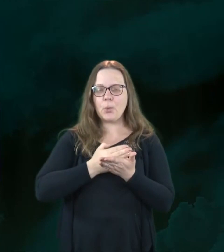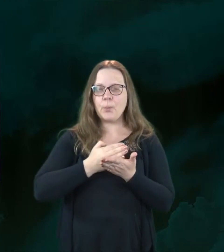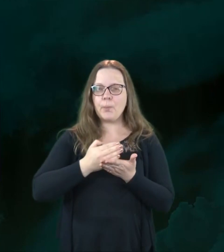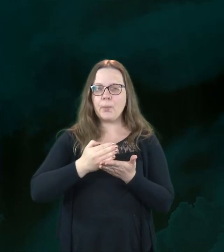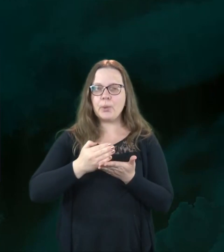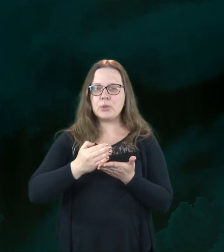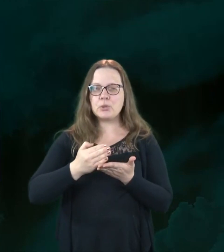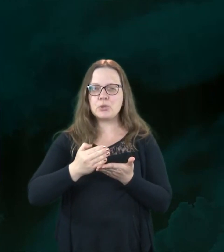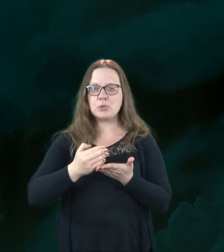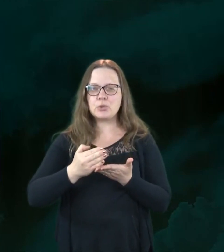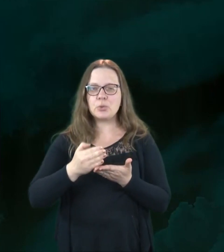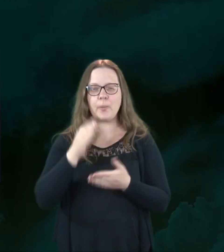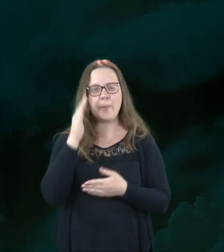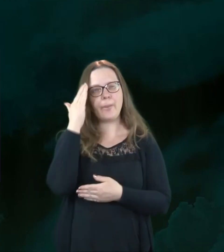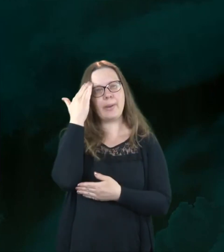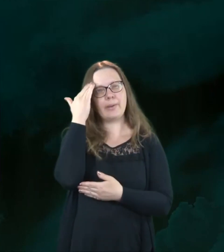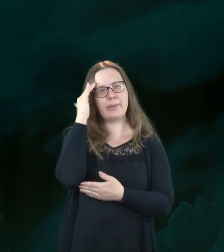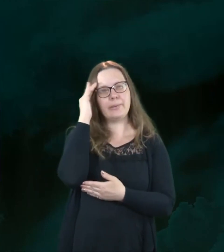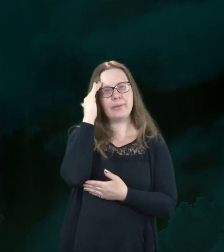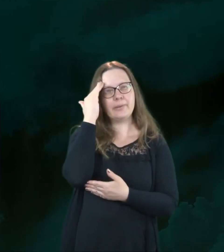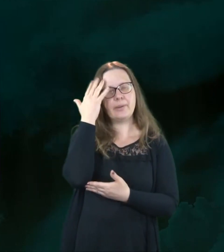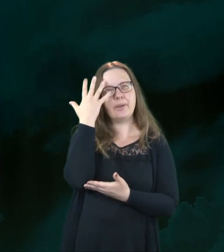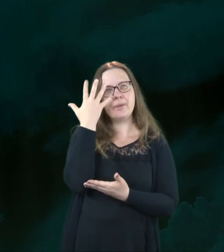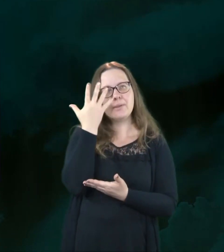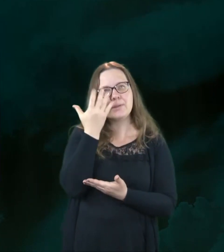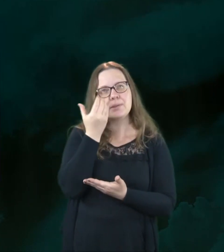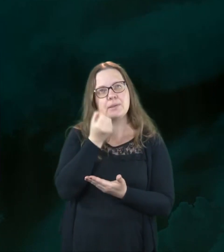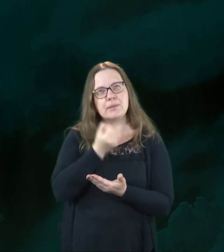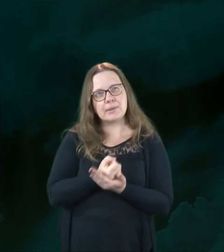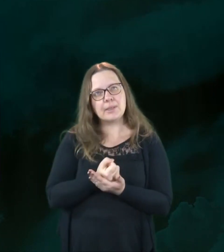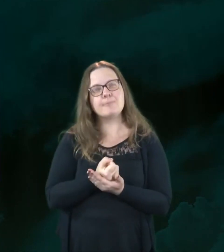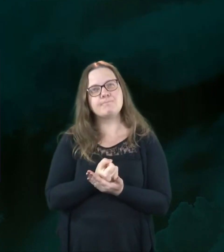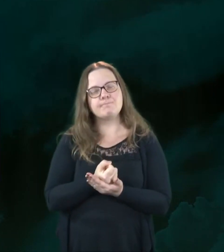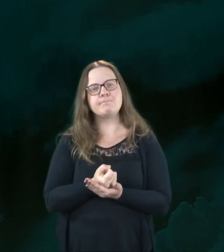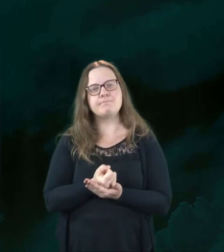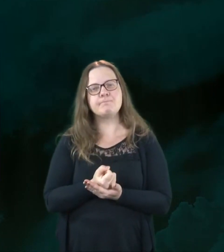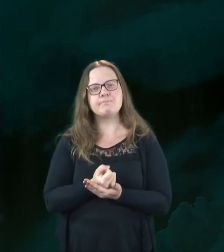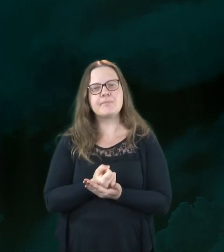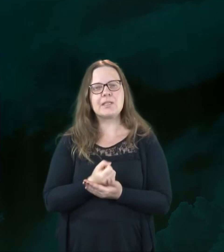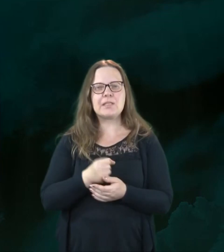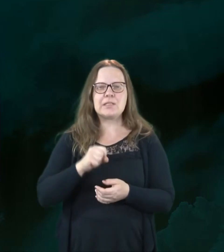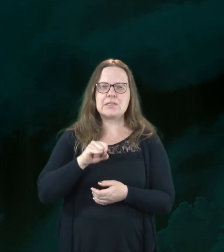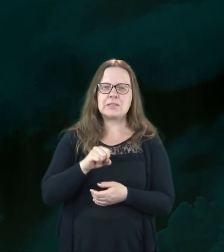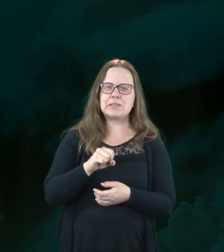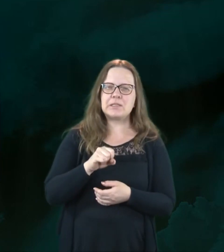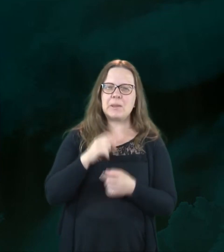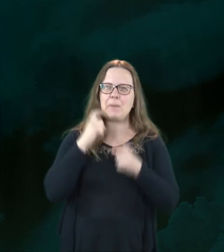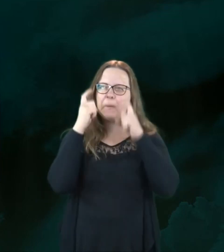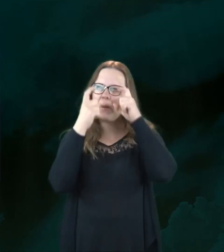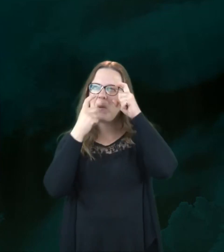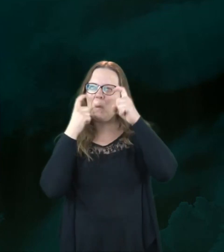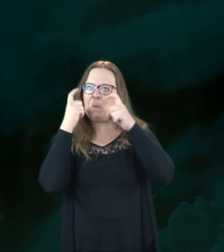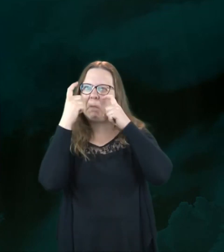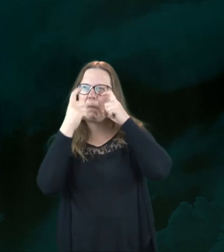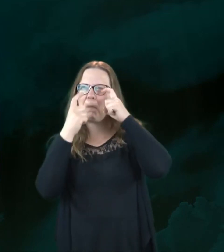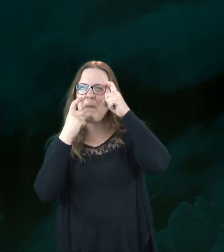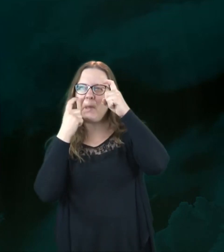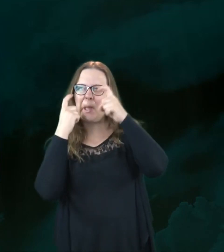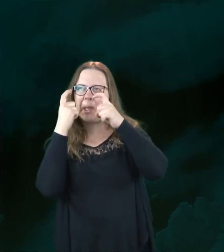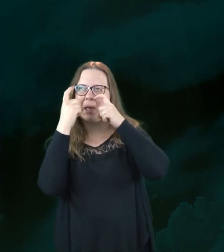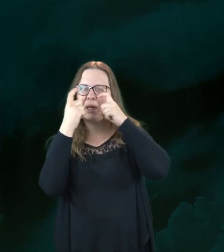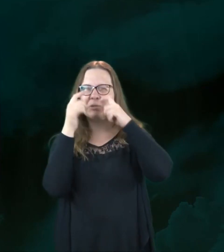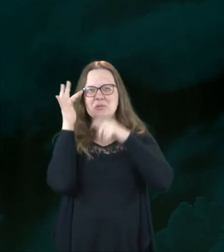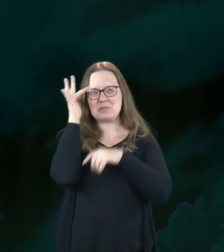precisa aceitar. Se a sua mente estiver nessa hora ocupada com tantas coisas, tanta coisa que você vê no